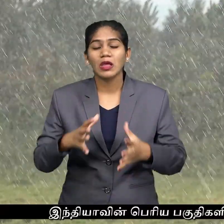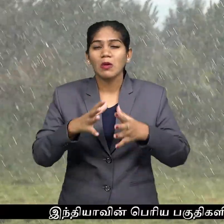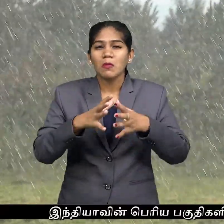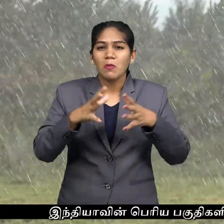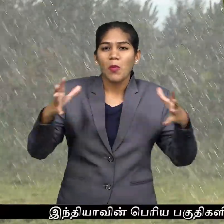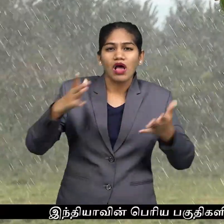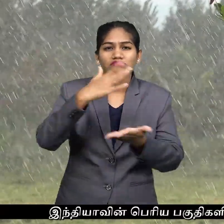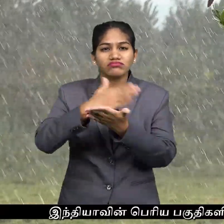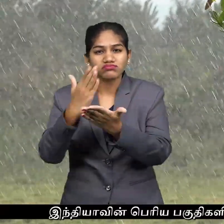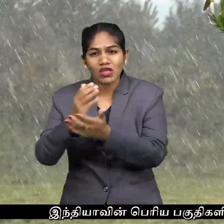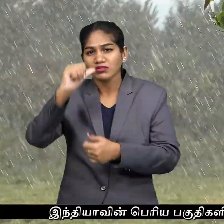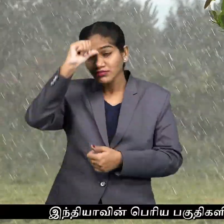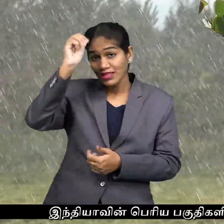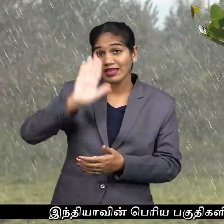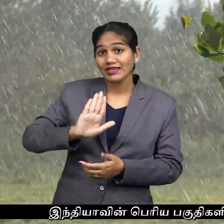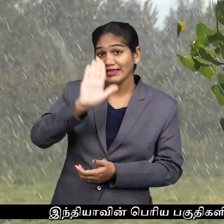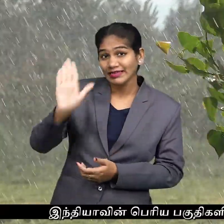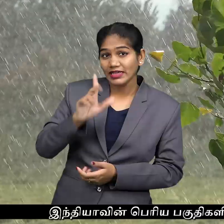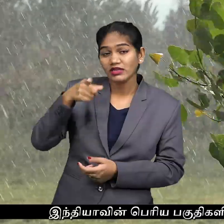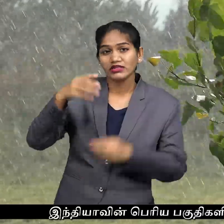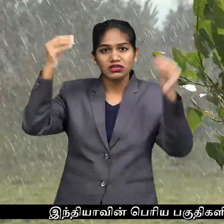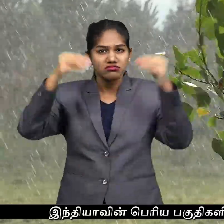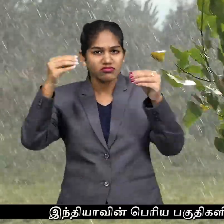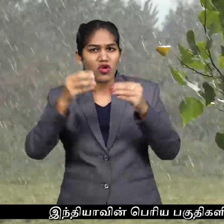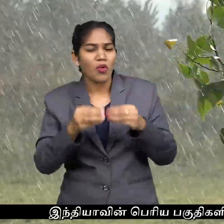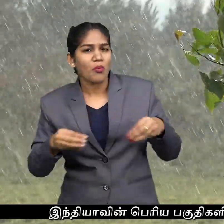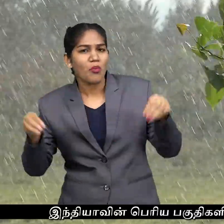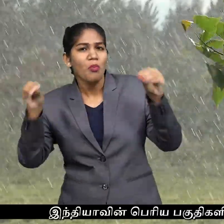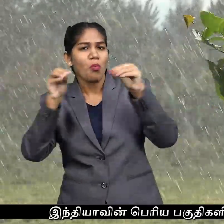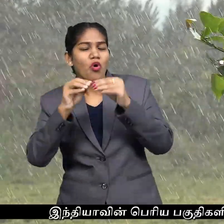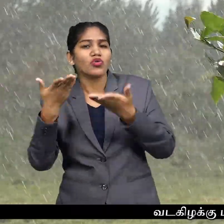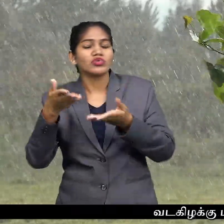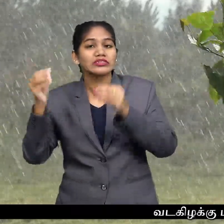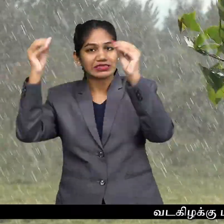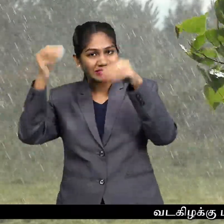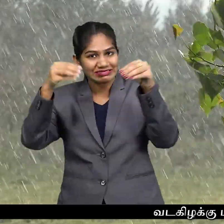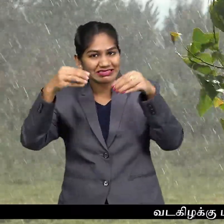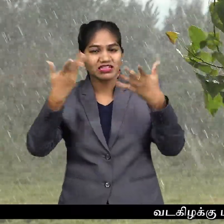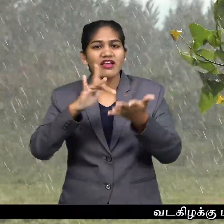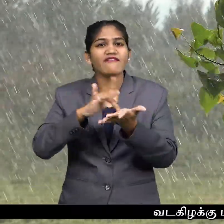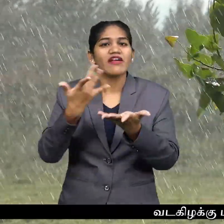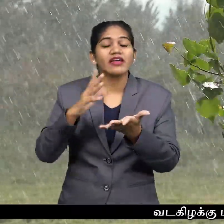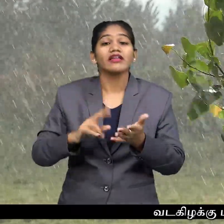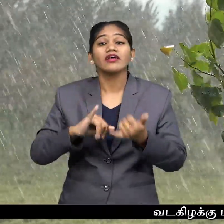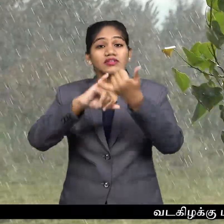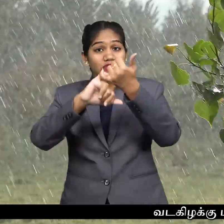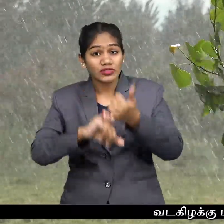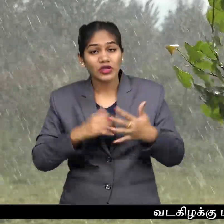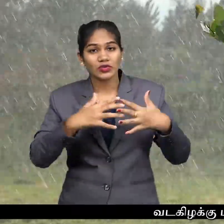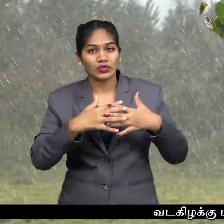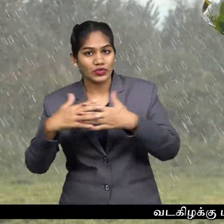இந்தியாவின் பெரிய பகுதிகளில் மழை பெரும்பாலும் தென்மேற்கு அல்லது வடகிழக்கு பருவமழையால்